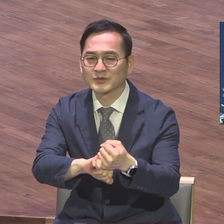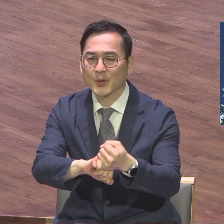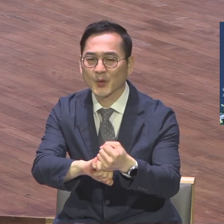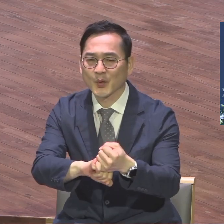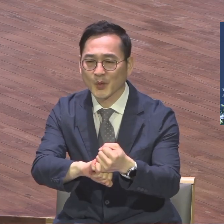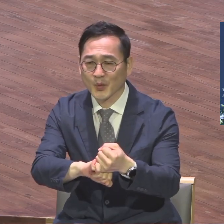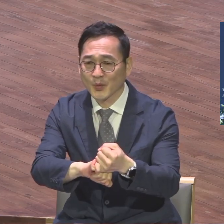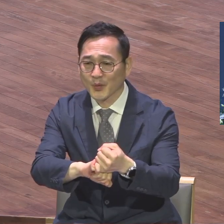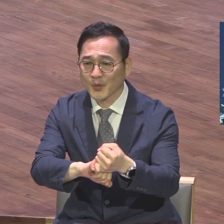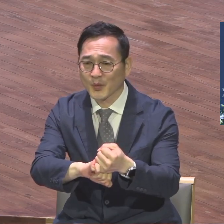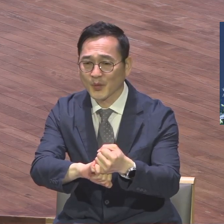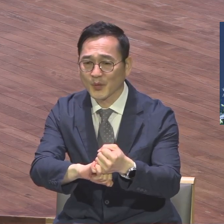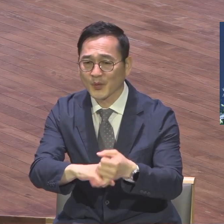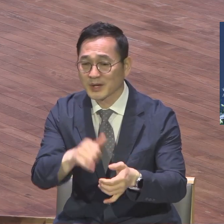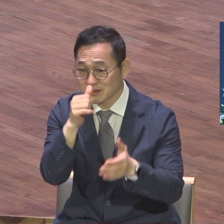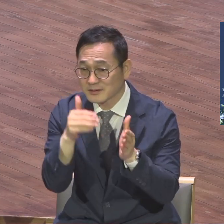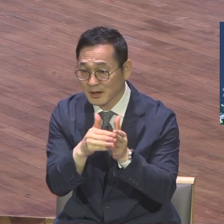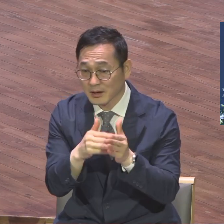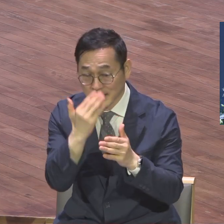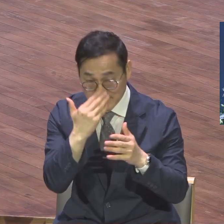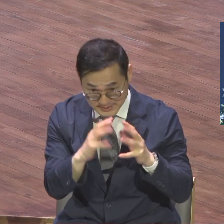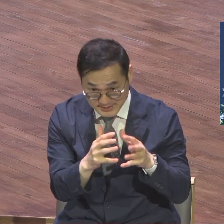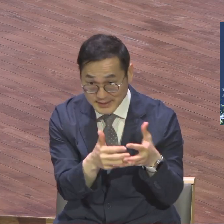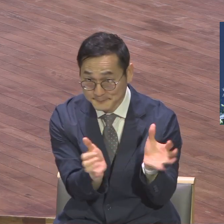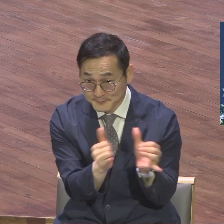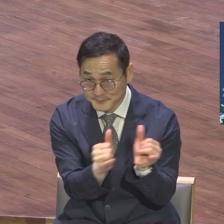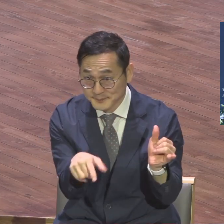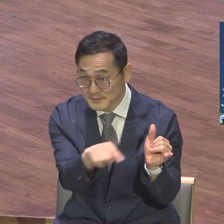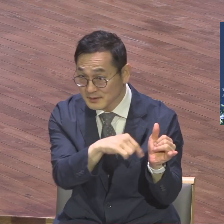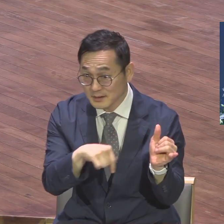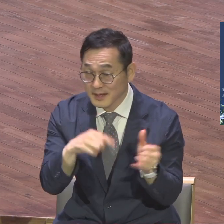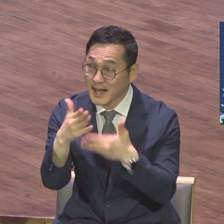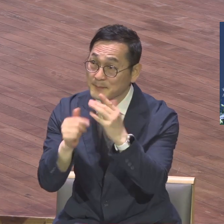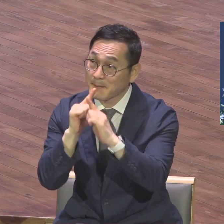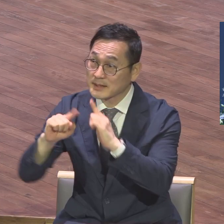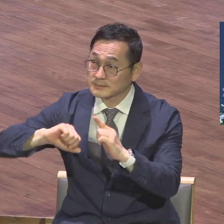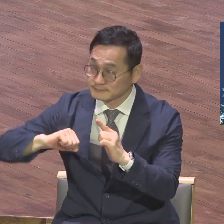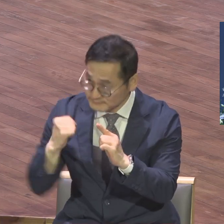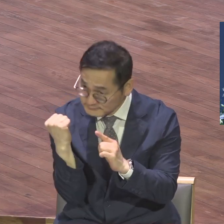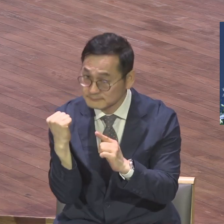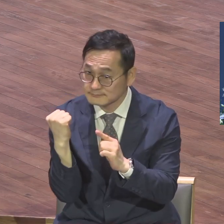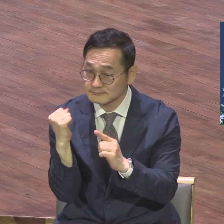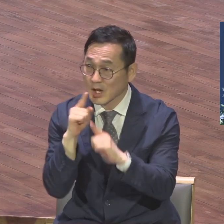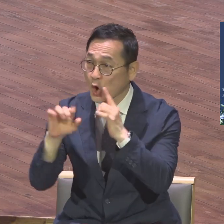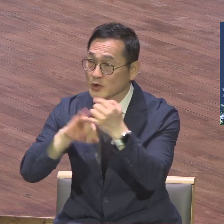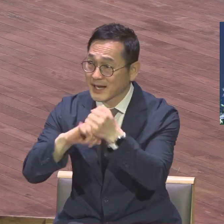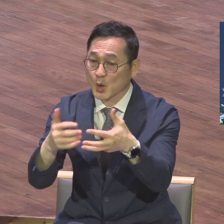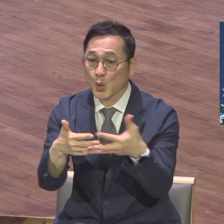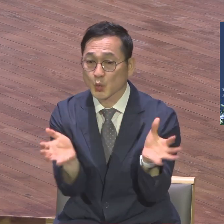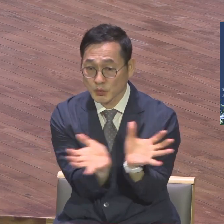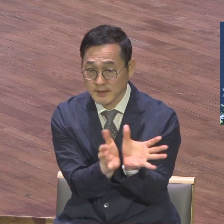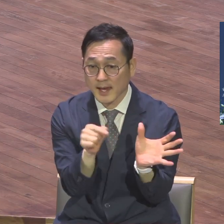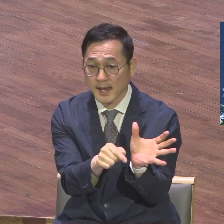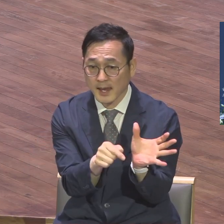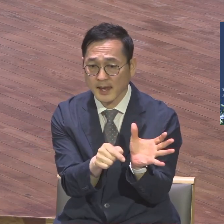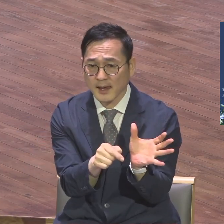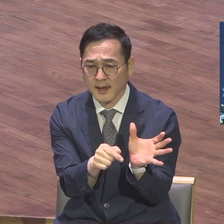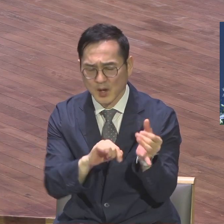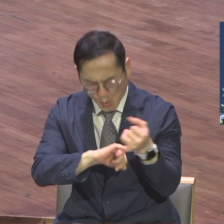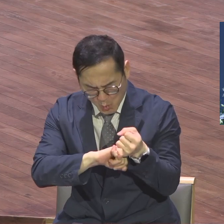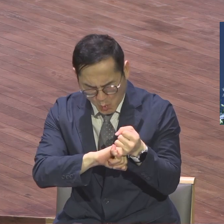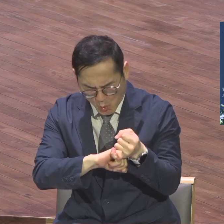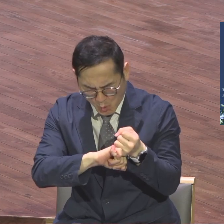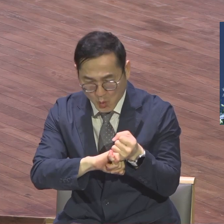약속이었어요. 이스라엘 공동체가 하나님 말씀을 온전히 따르는 언약 공동체로서 먼저 해야